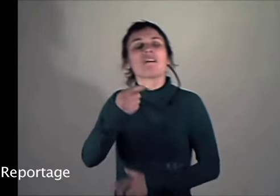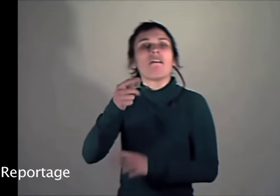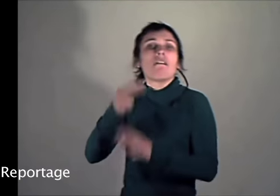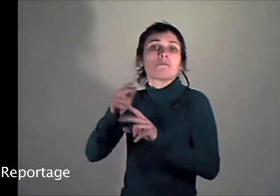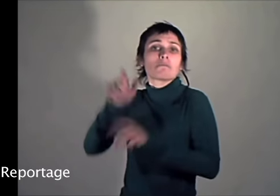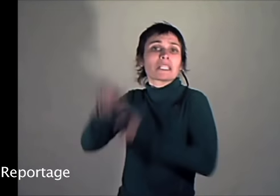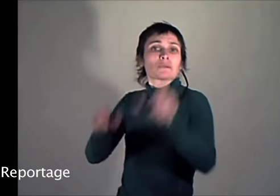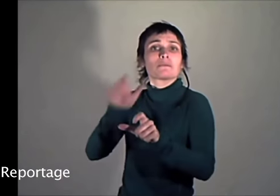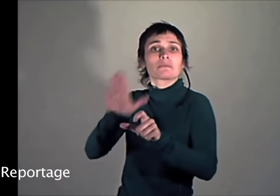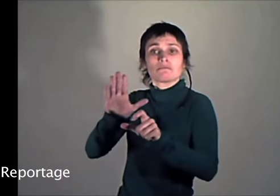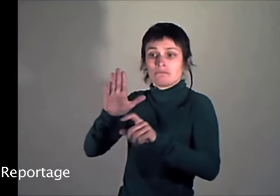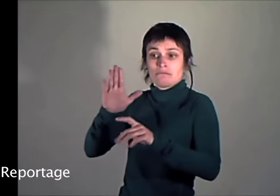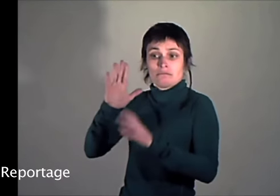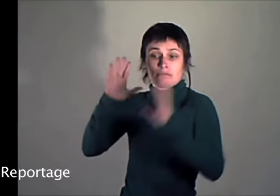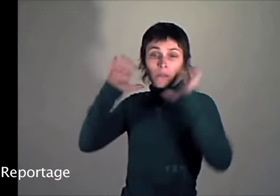majorité des sourds apprennent à parler.